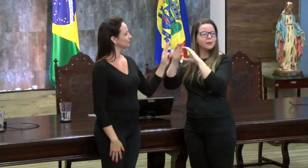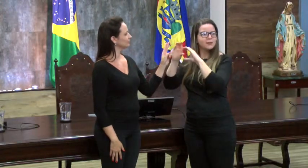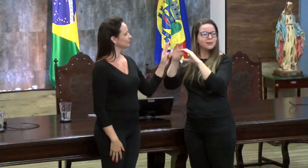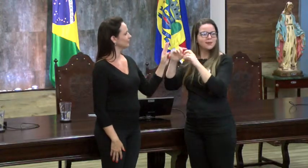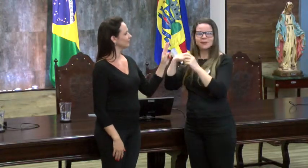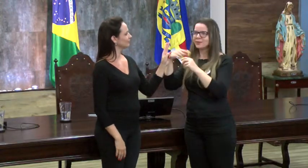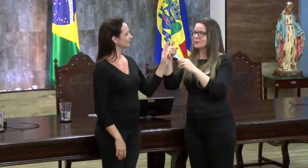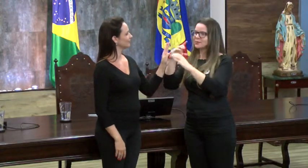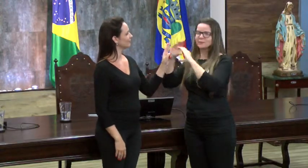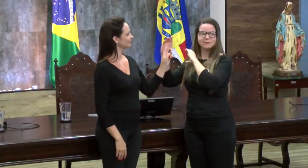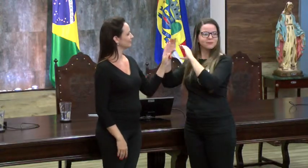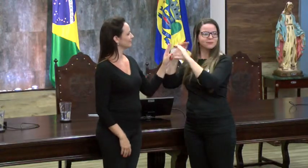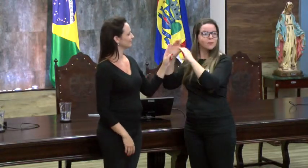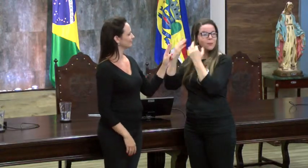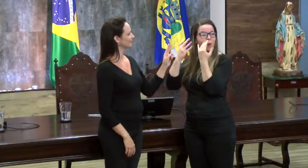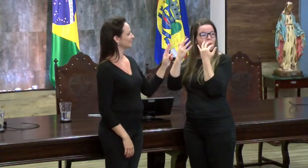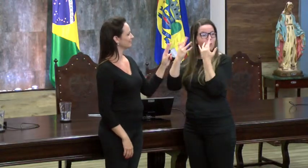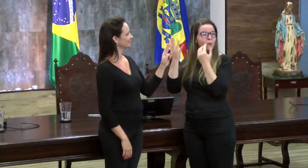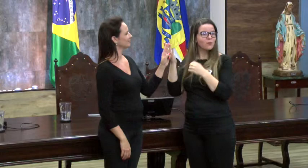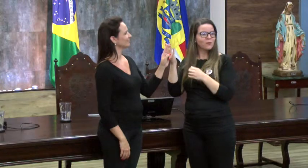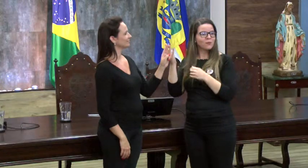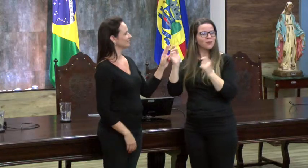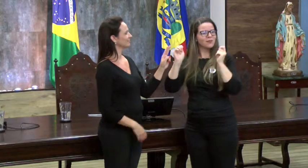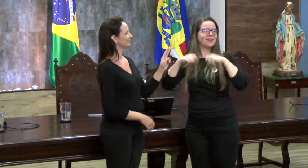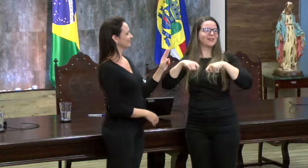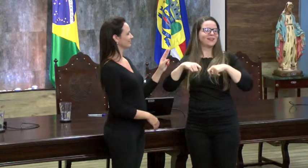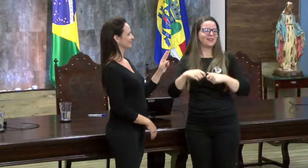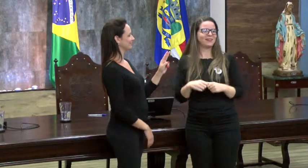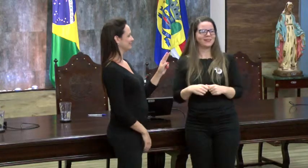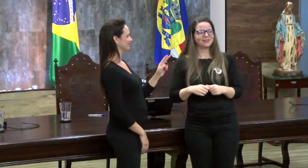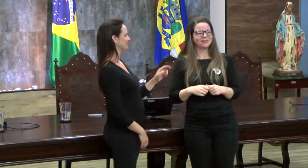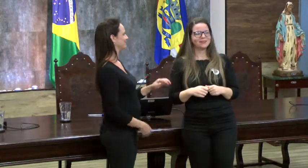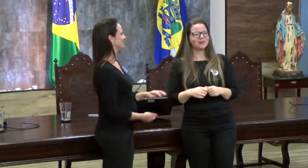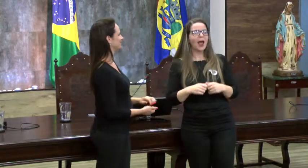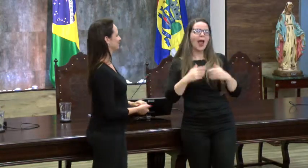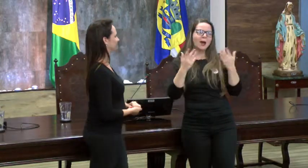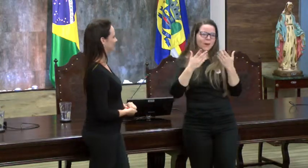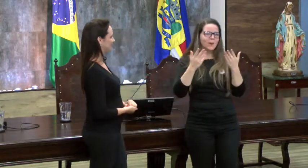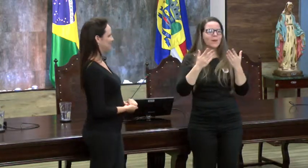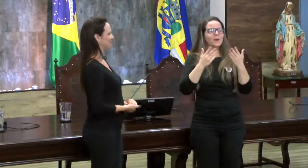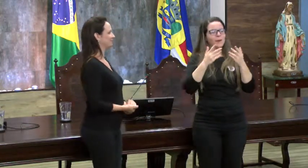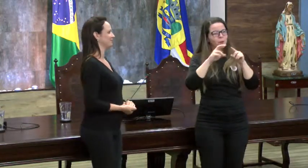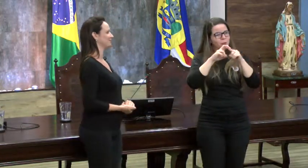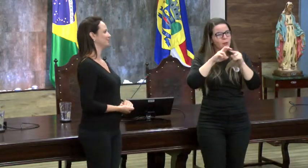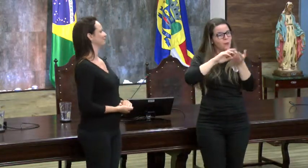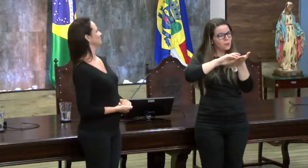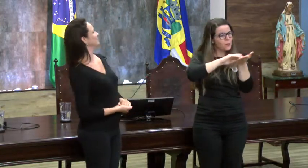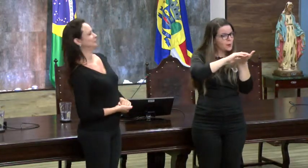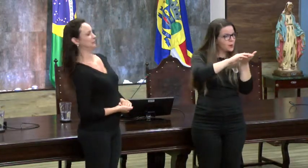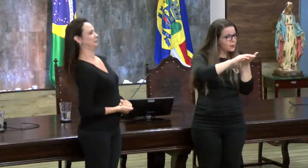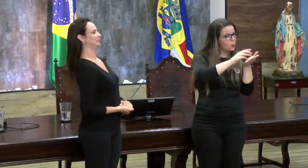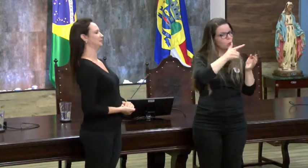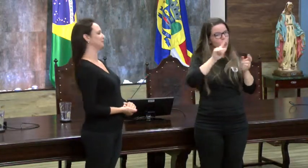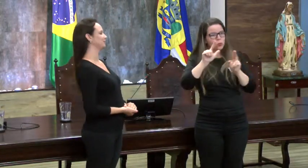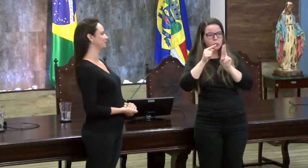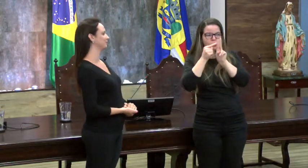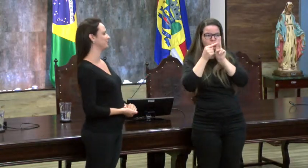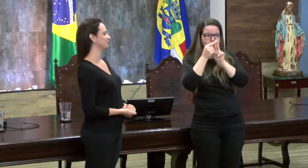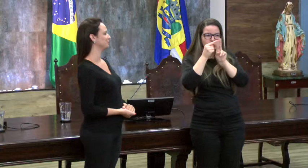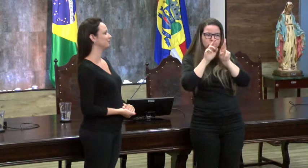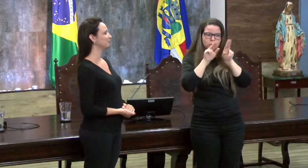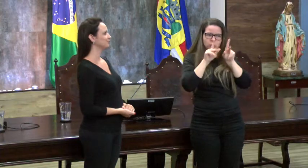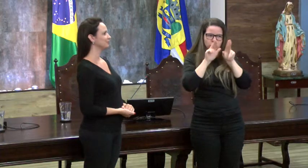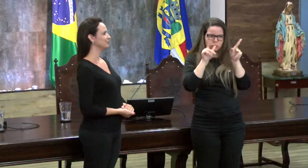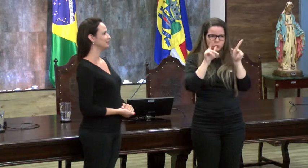B, 1 e 2. Então, aqui a gente vai digitando, como se eu estivesse digitando numa máquina Perkins, por exemplo. E já transformando